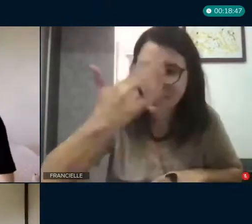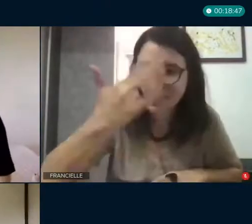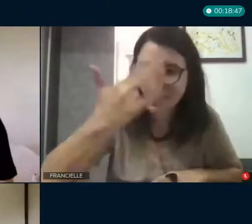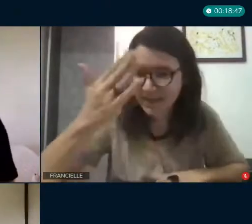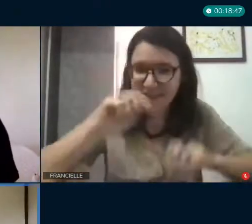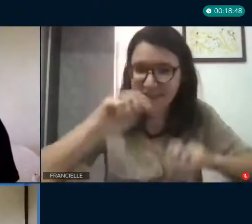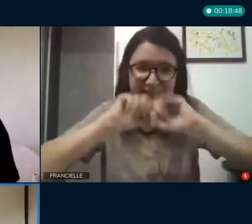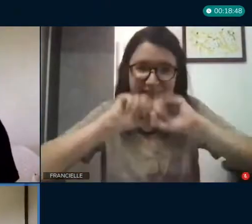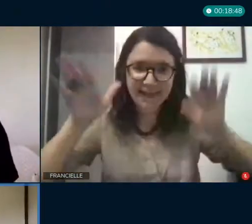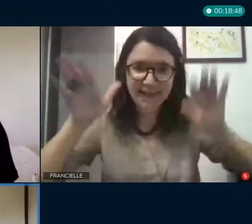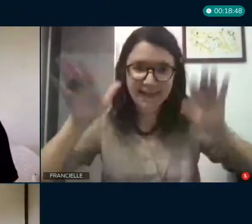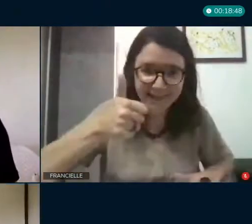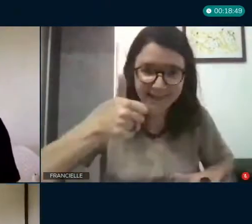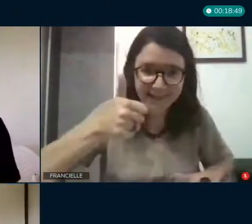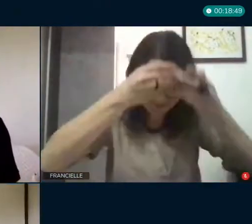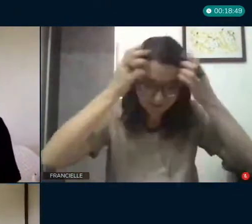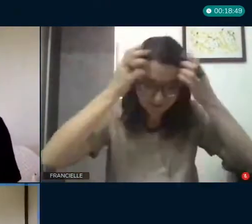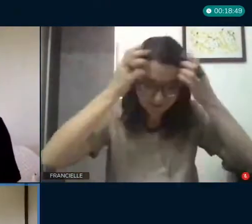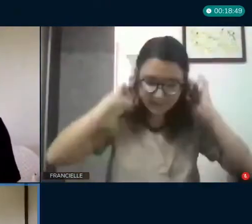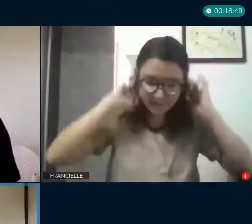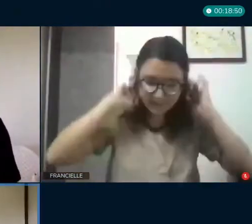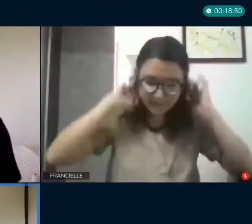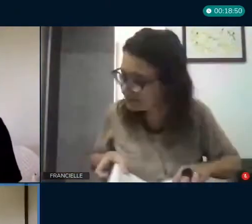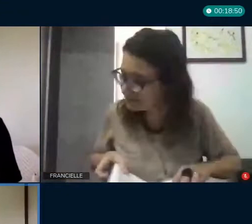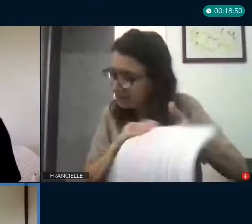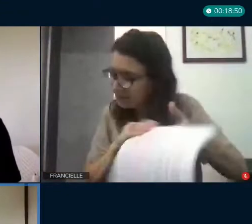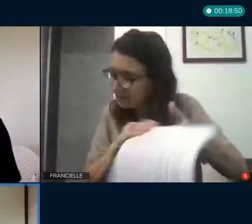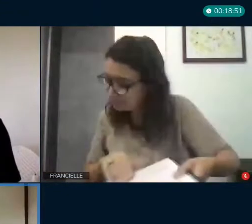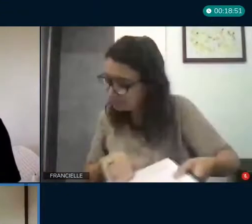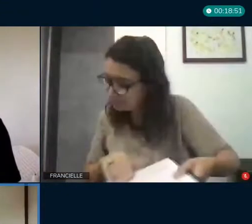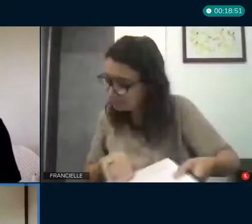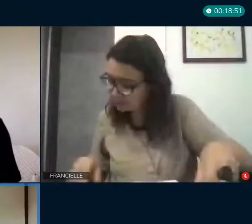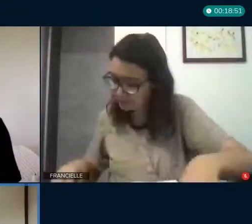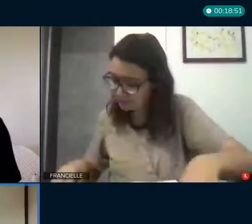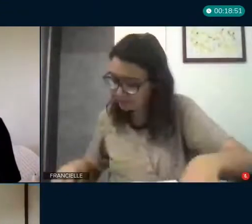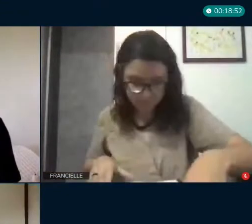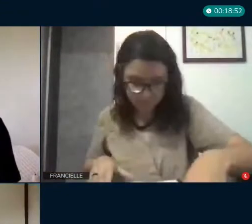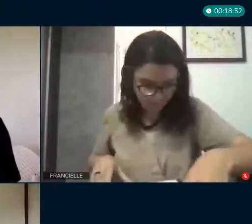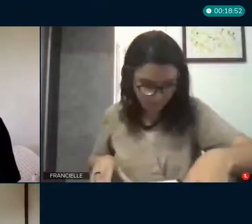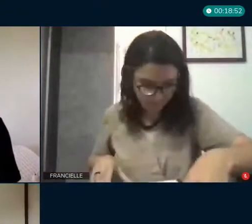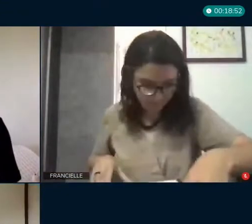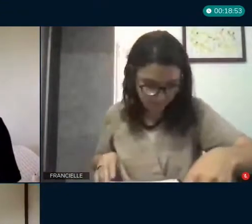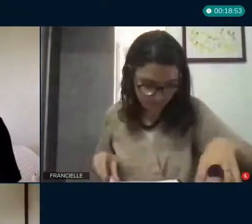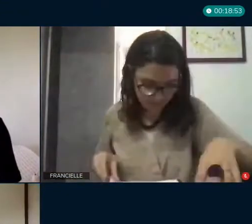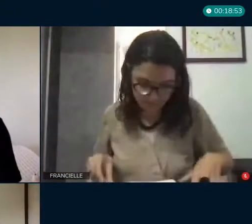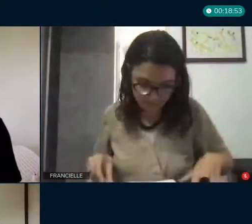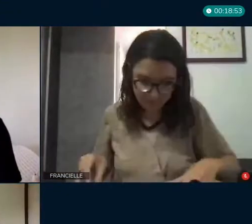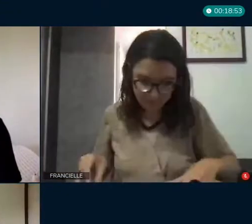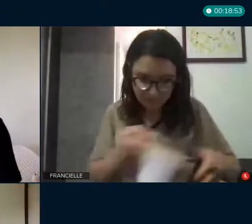de estratégias possíveis. Muito obrigada pela explicação.